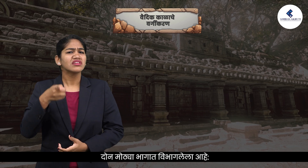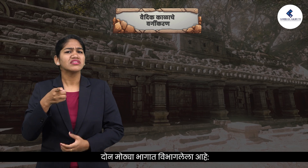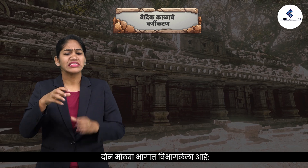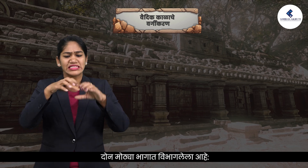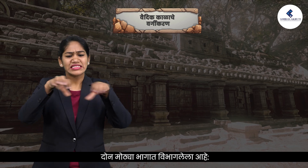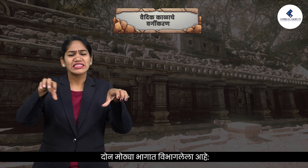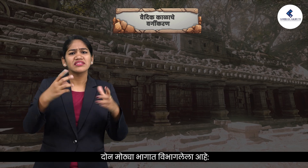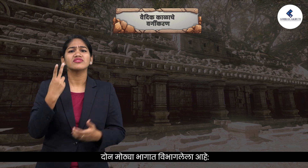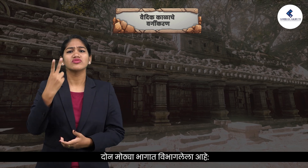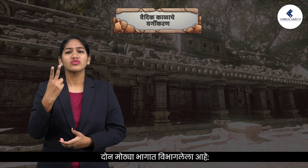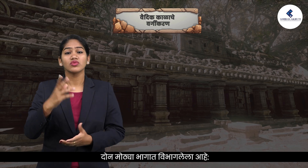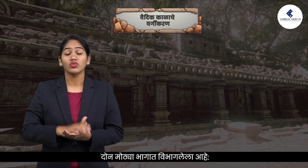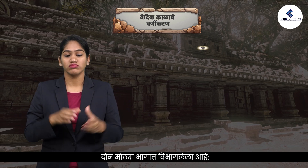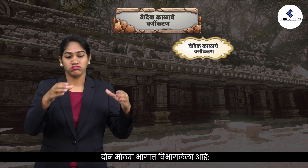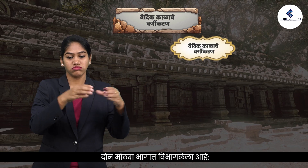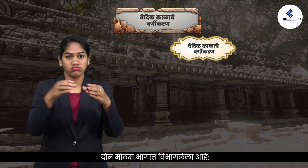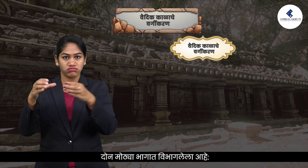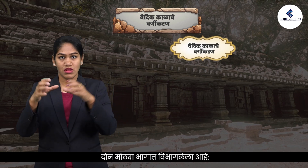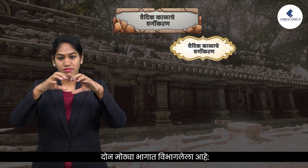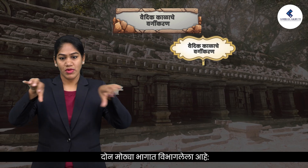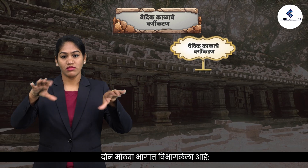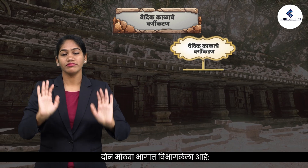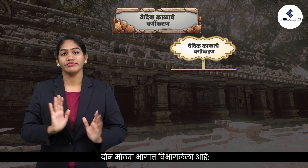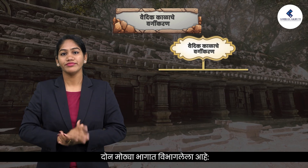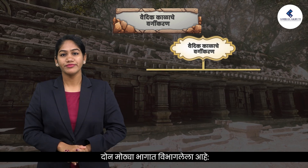दोन मोठ्या भागात विभागलेला आहे.